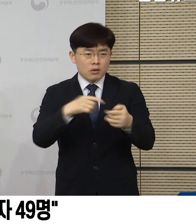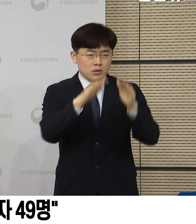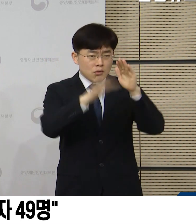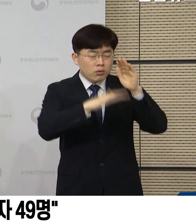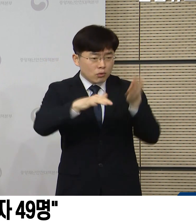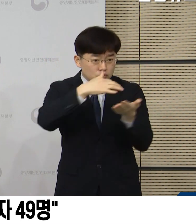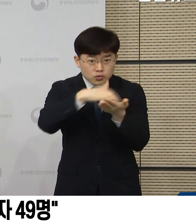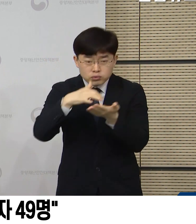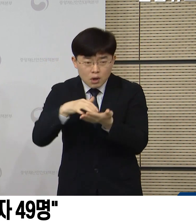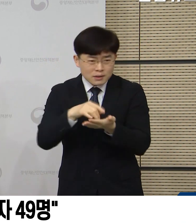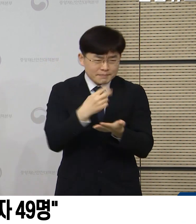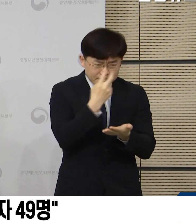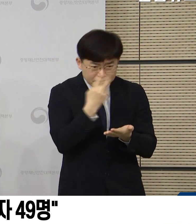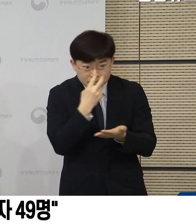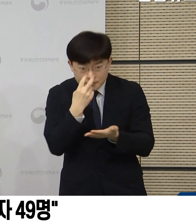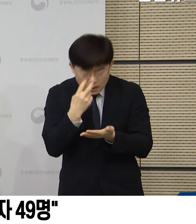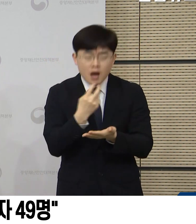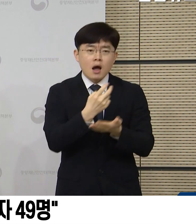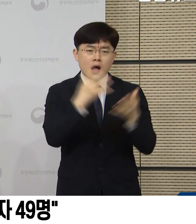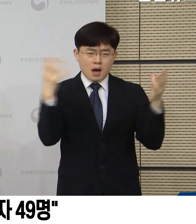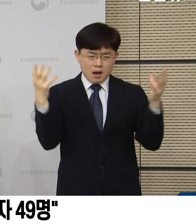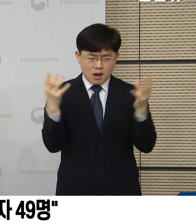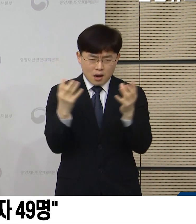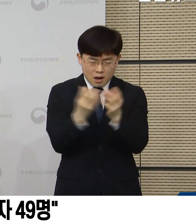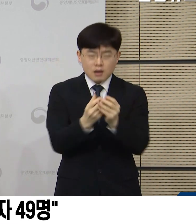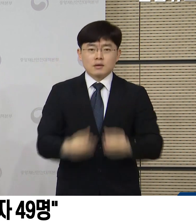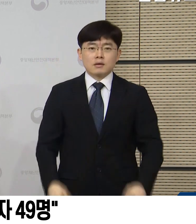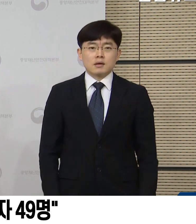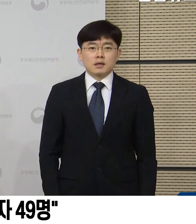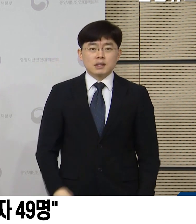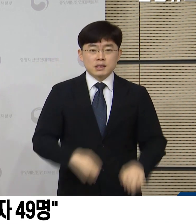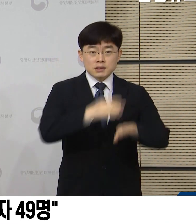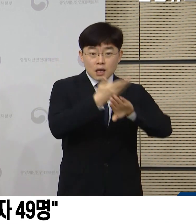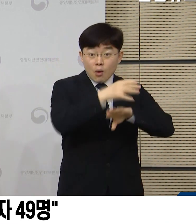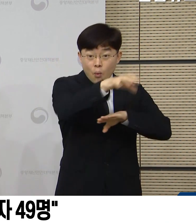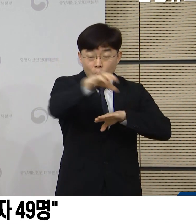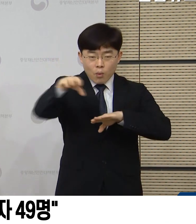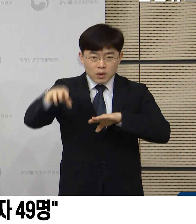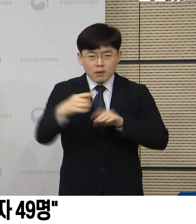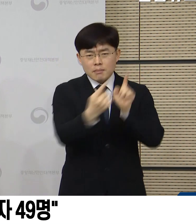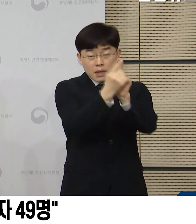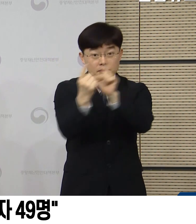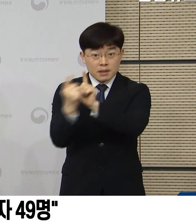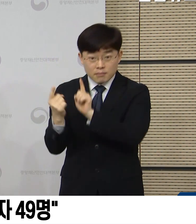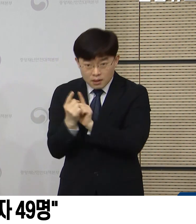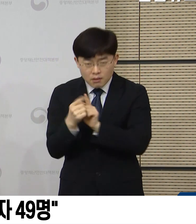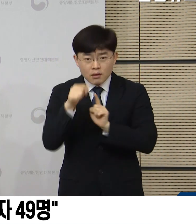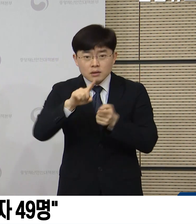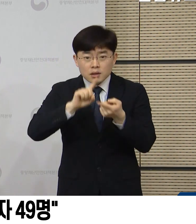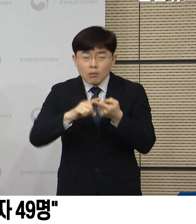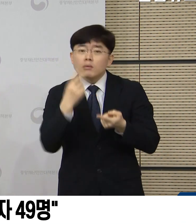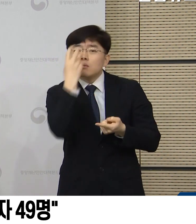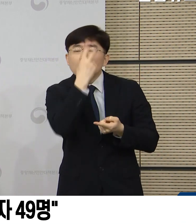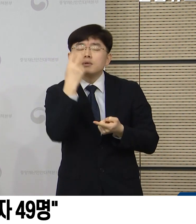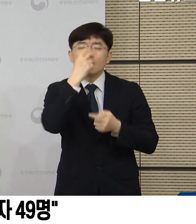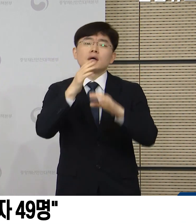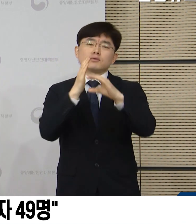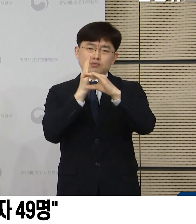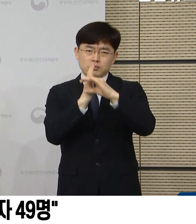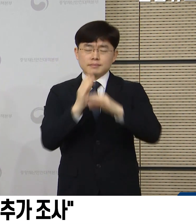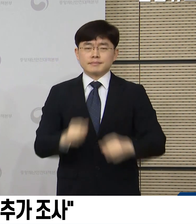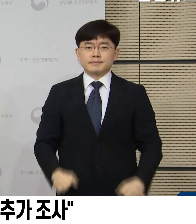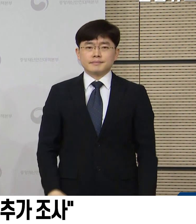대한 진단검사가 마무리 단계이며 지역사회의 추가 접촉자에 대한 조사도 진행 중에